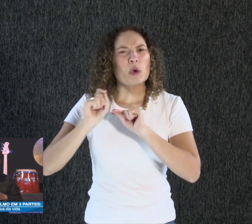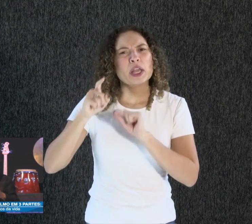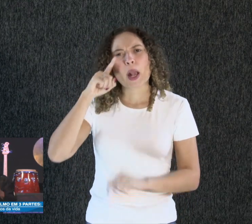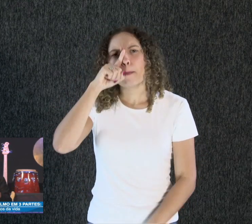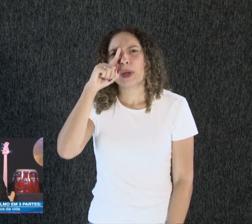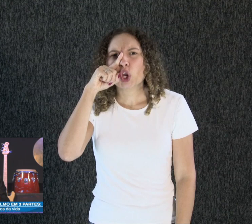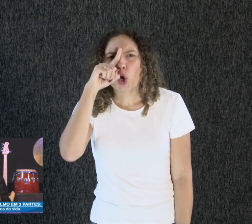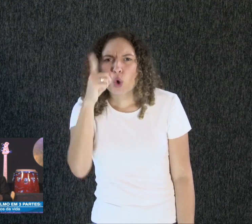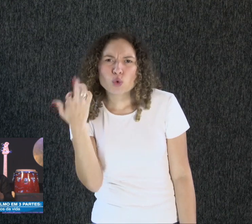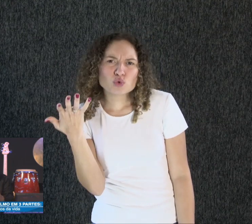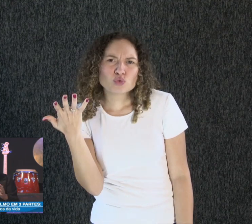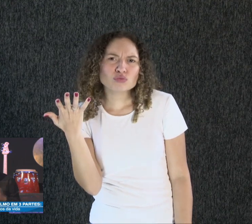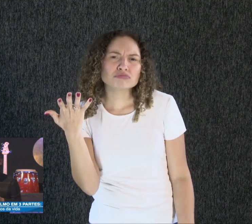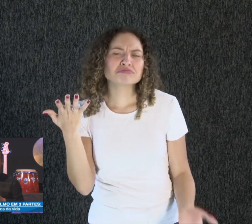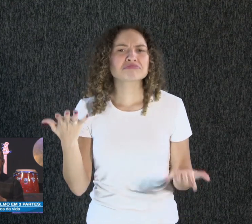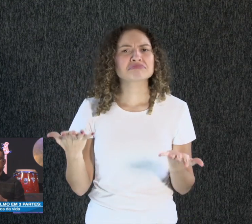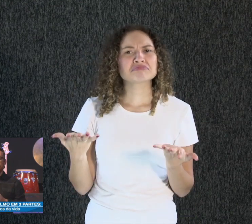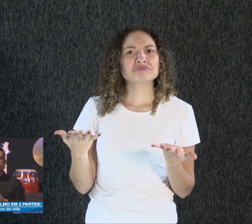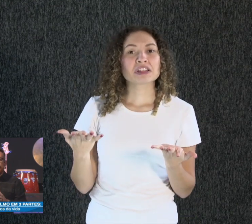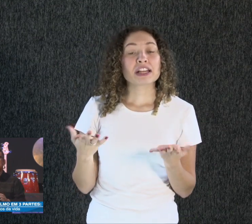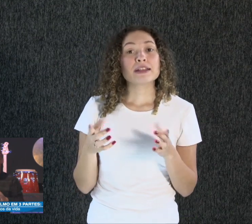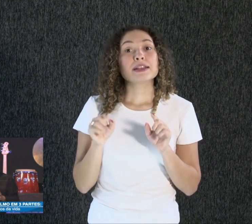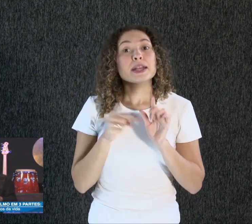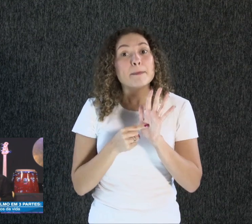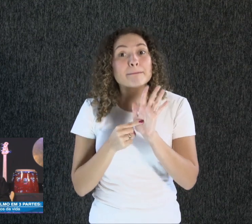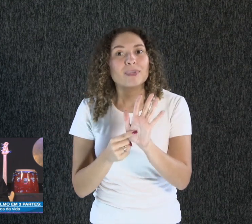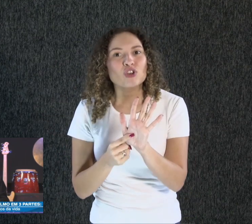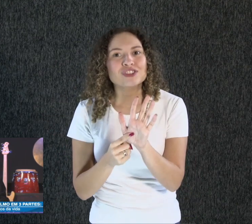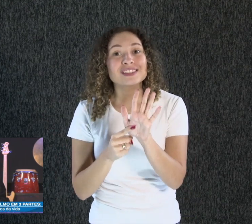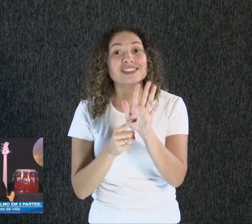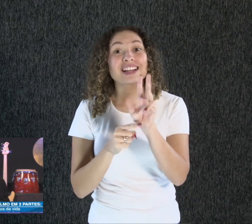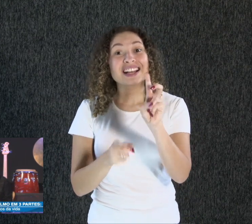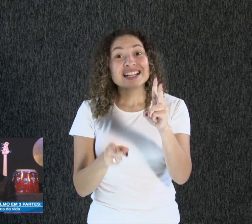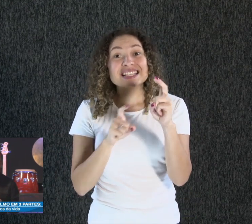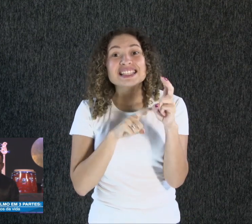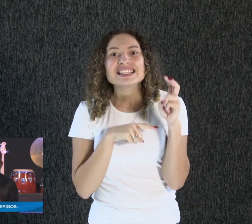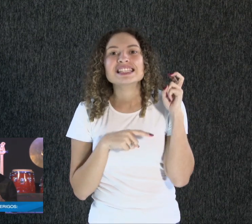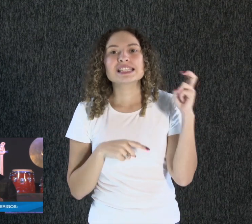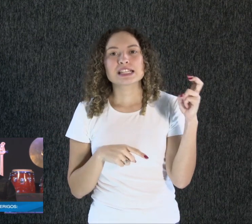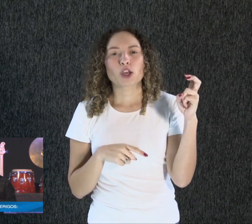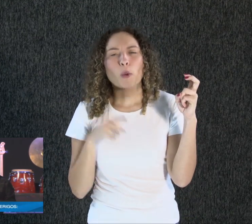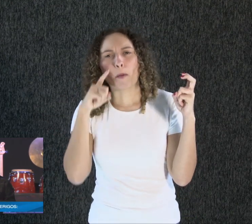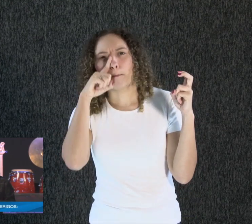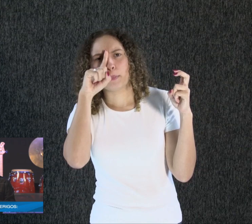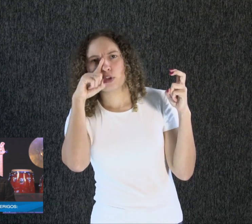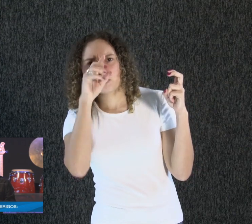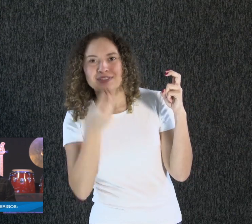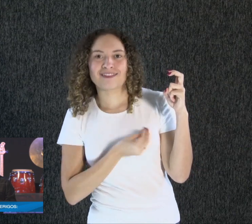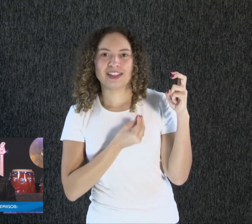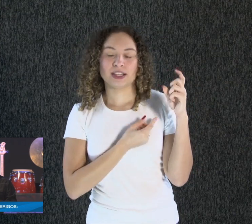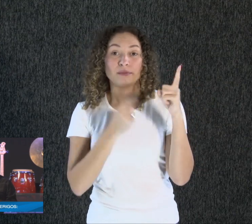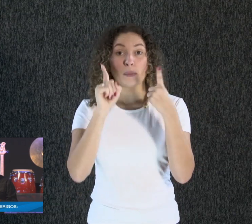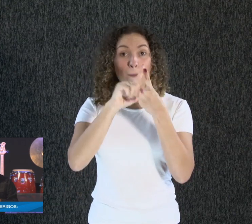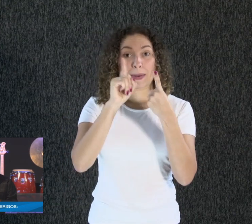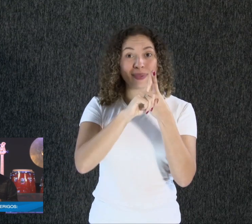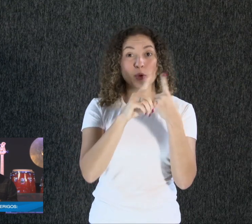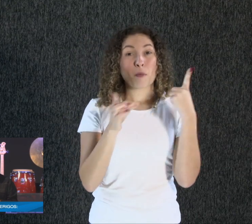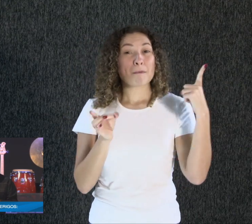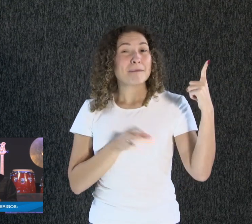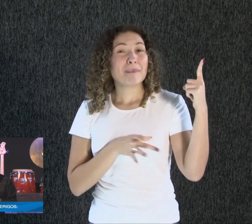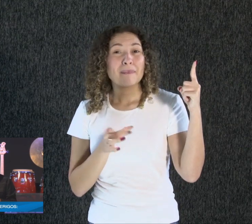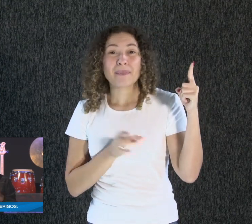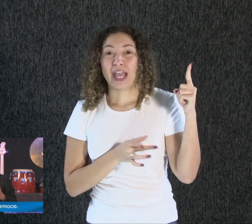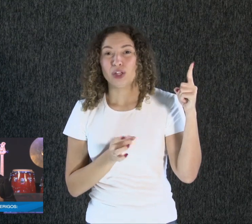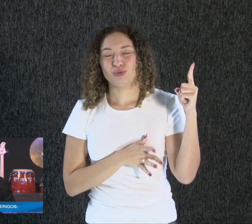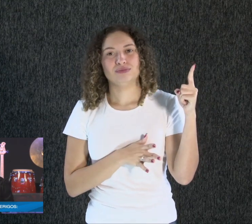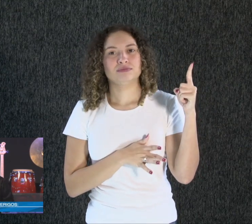Quais são os maiores perigos da vida? E ele aponta aqui 5 perigos dessa vida. O primeiro perigo